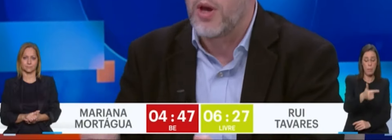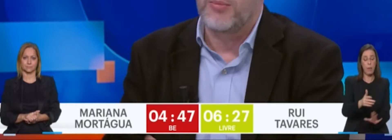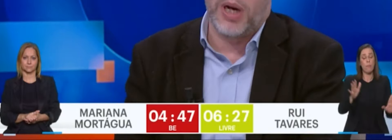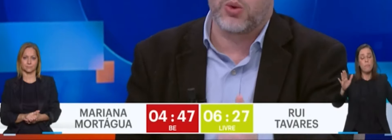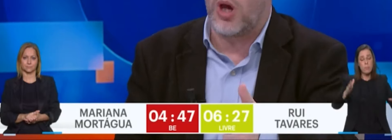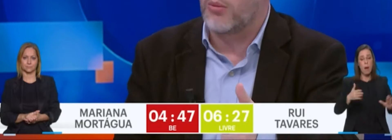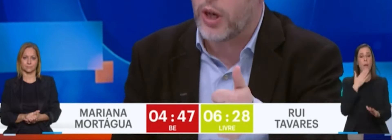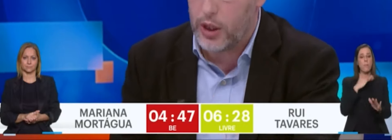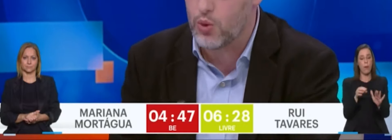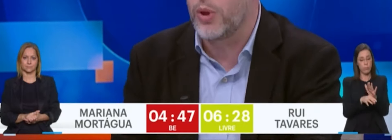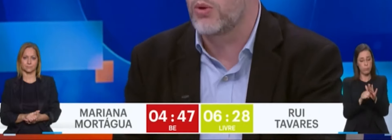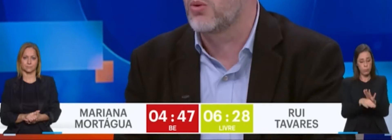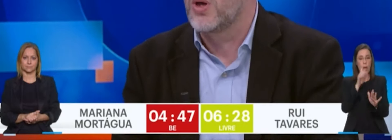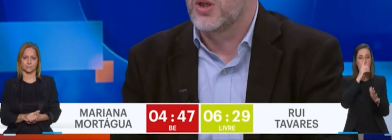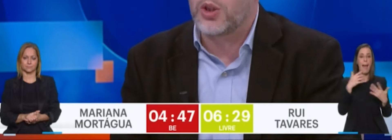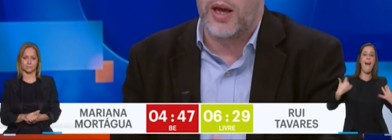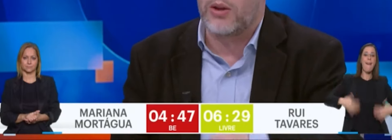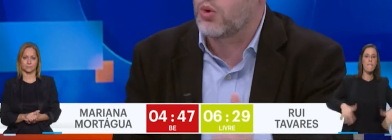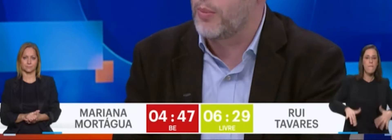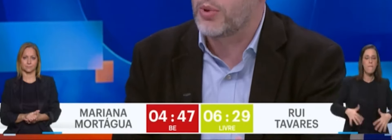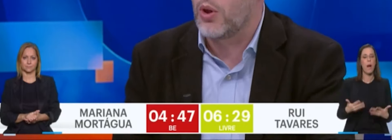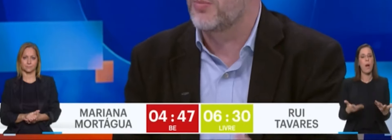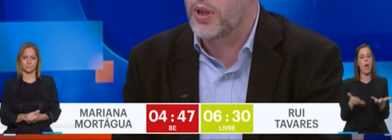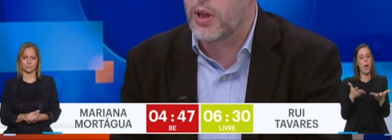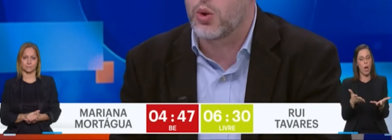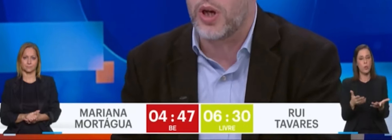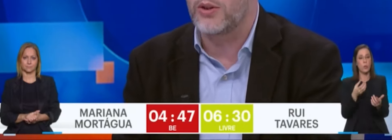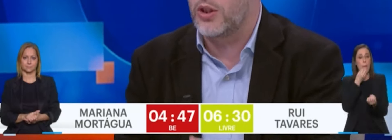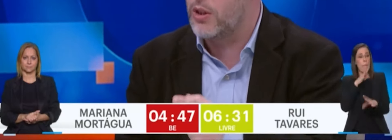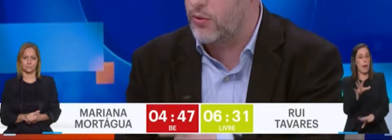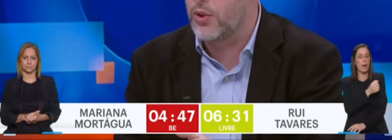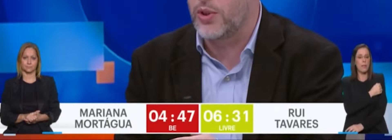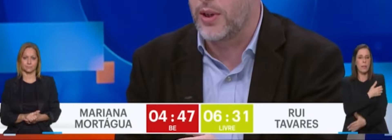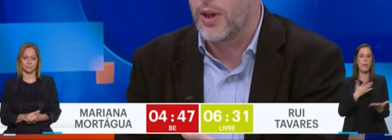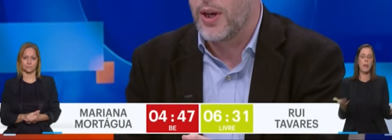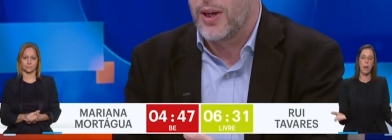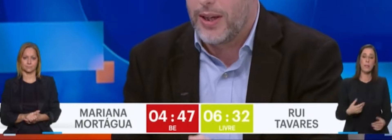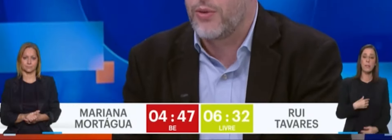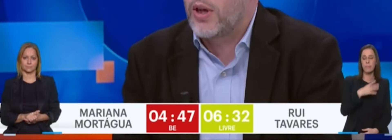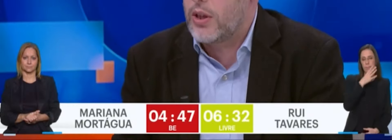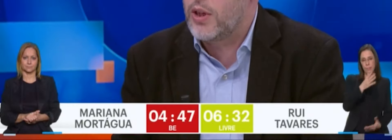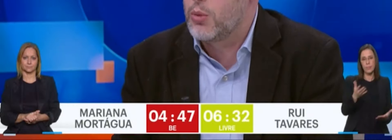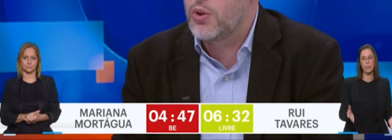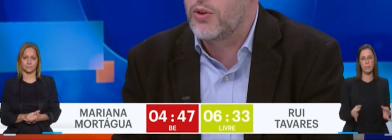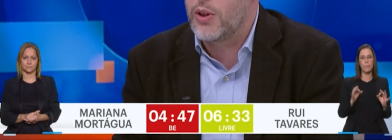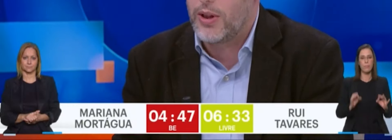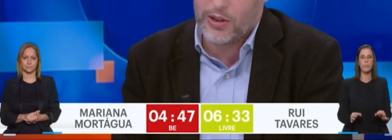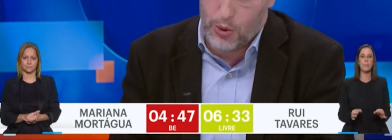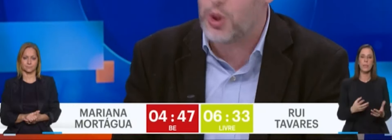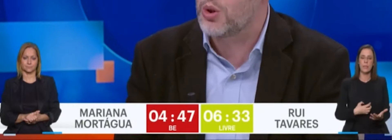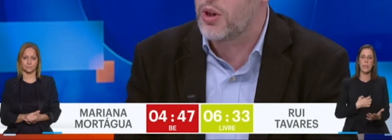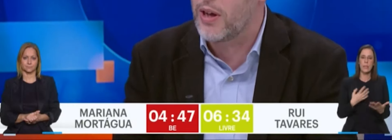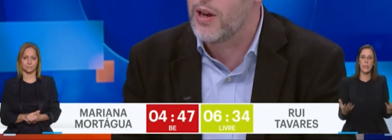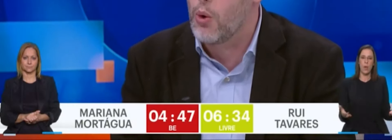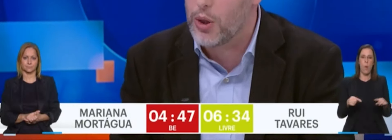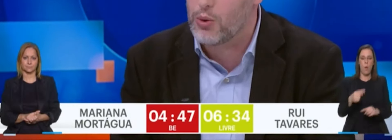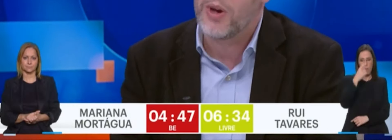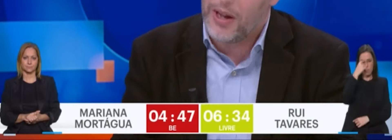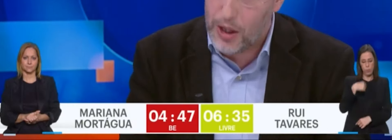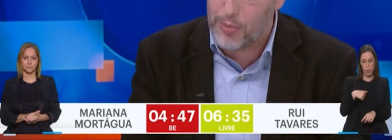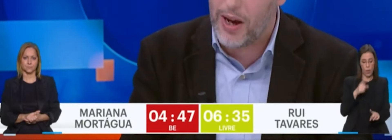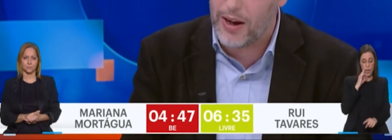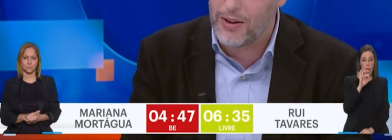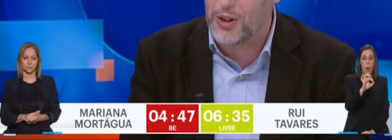isso serve para ajudarmos quem neste momento está sob a pressão de perder as suas casas e devo dizer que de facto Esse é muito sentida quer dizer hoje eu sei que é Dia